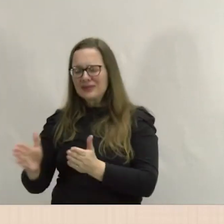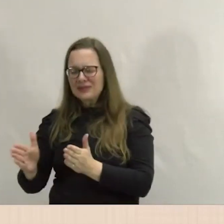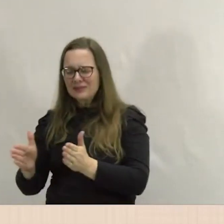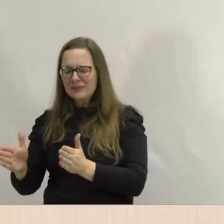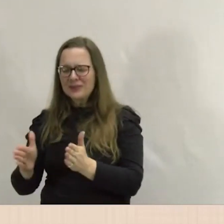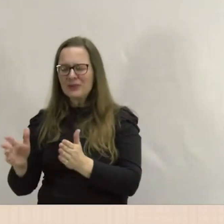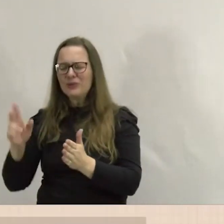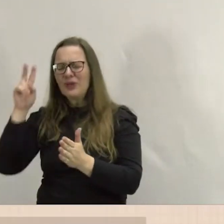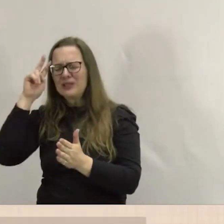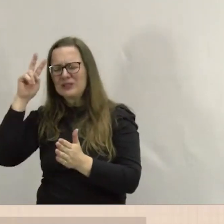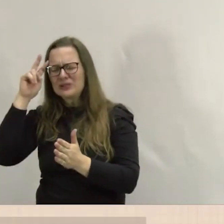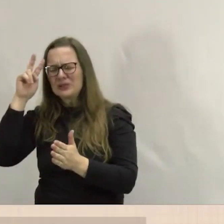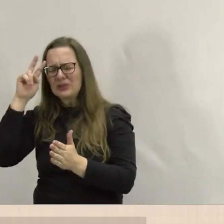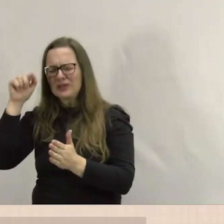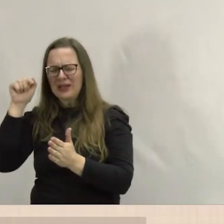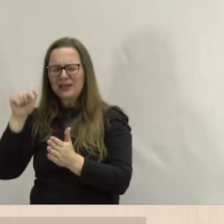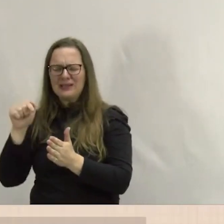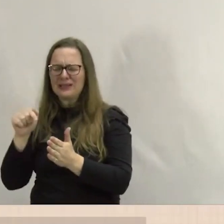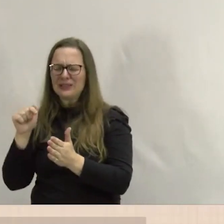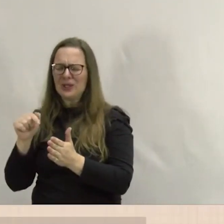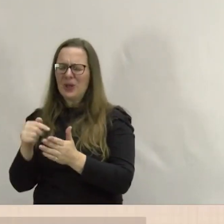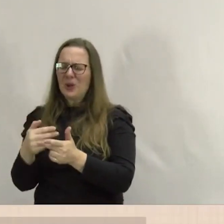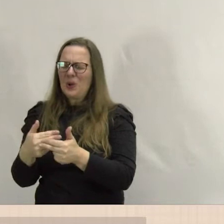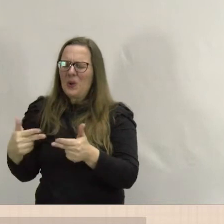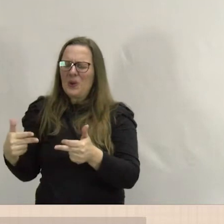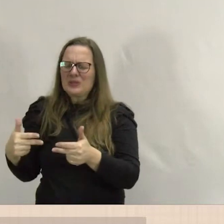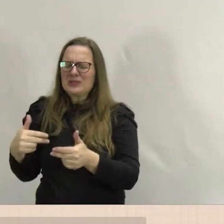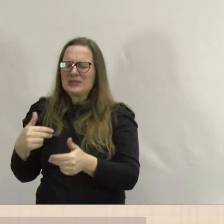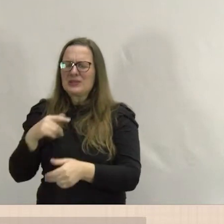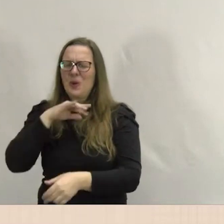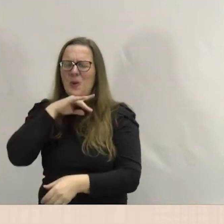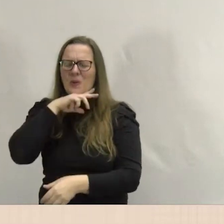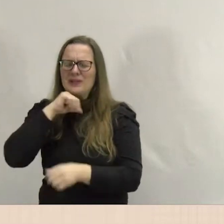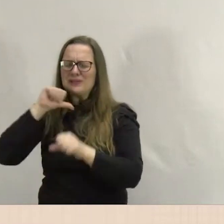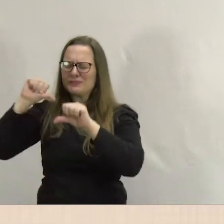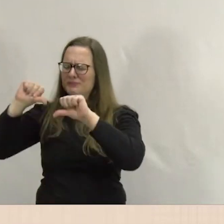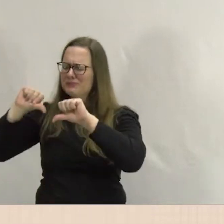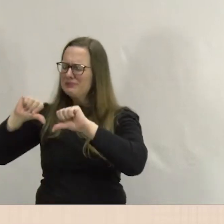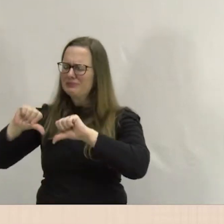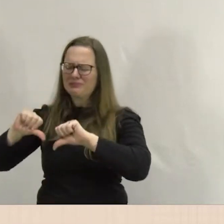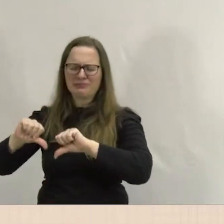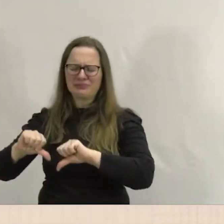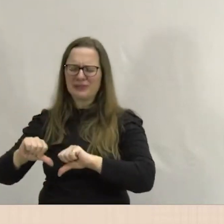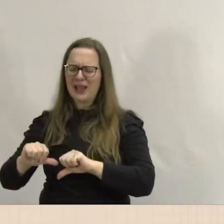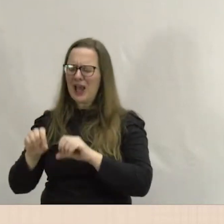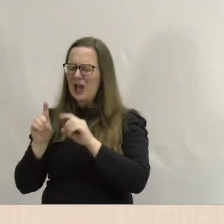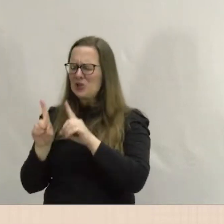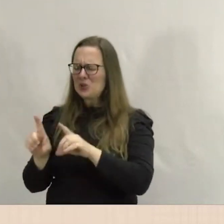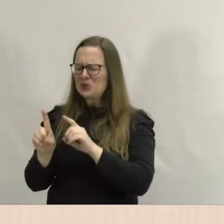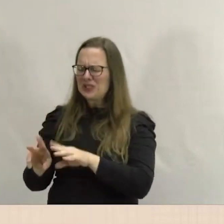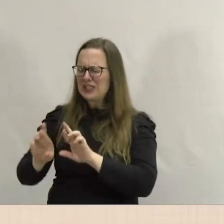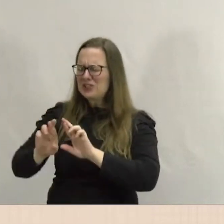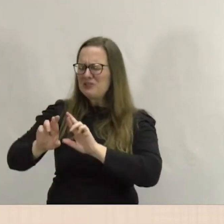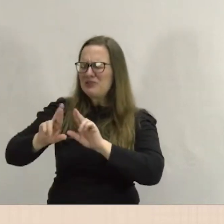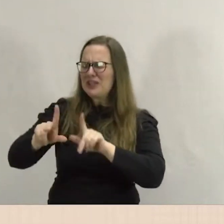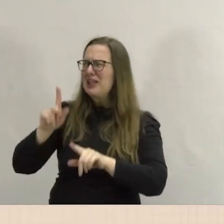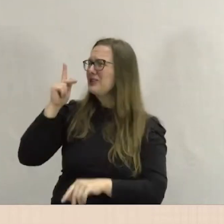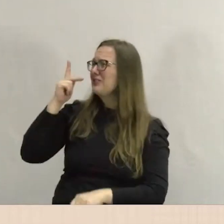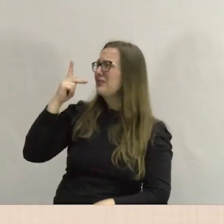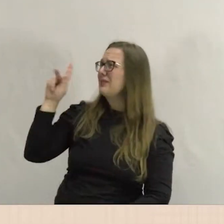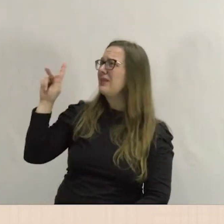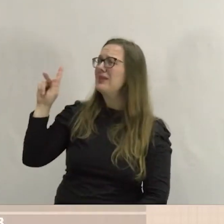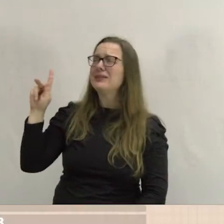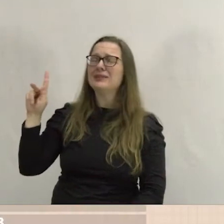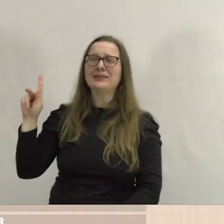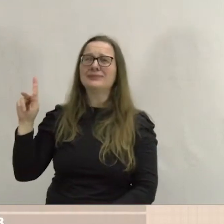ali diz: os demais de Tiatira, há tantos quantos não têm essa doutrina. Graças a Deus, em